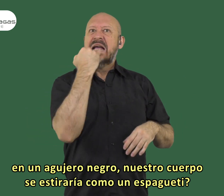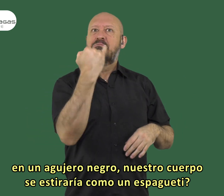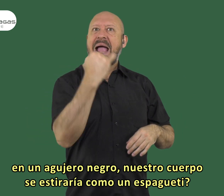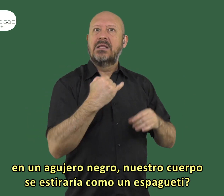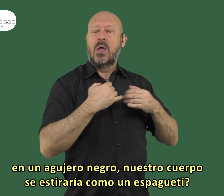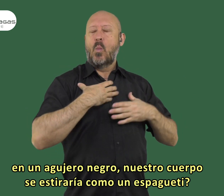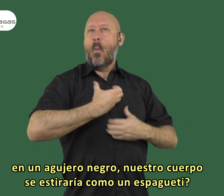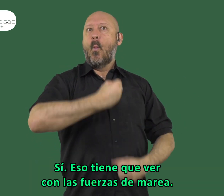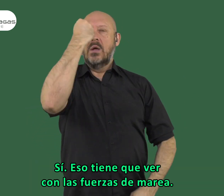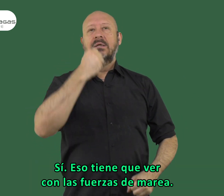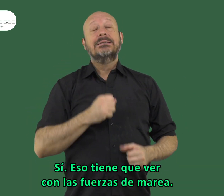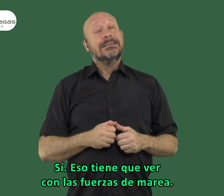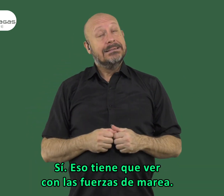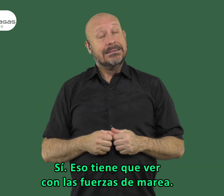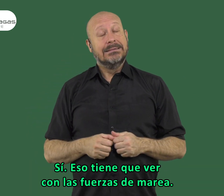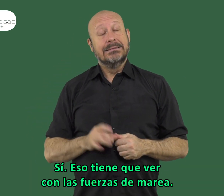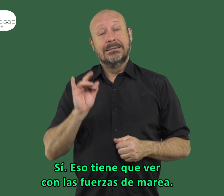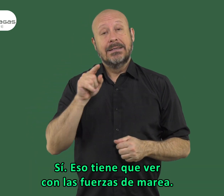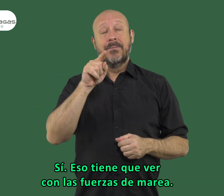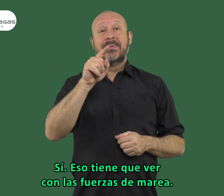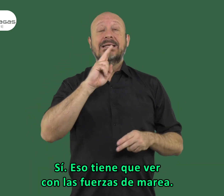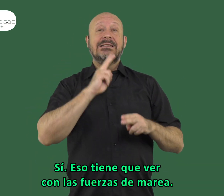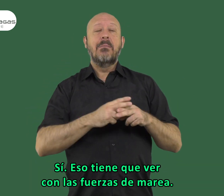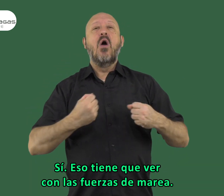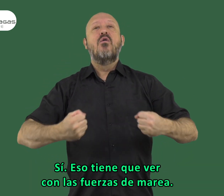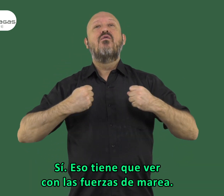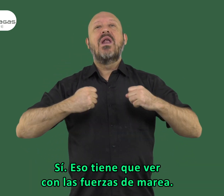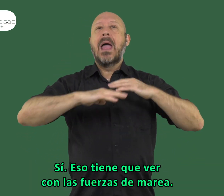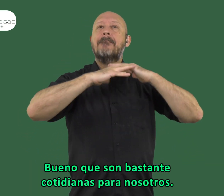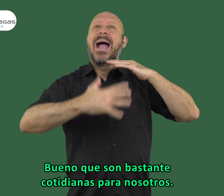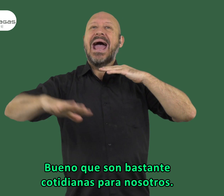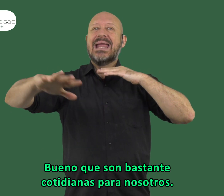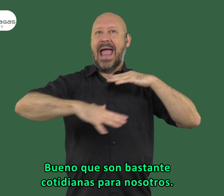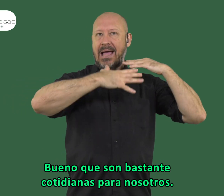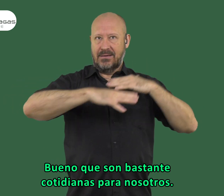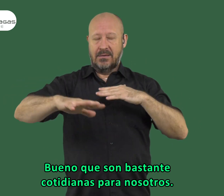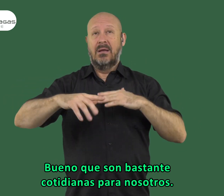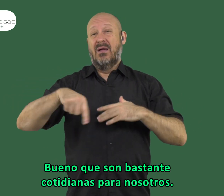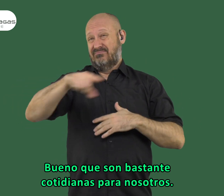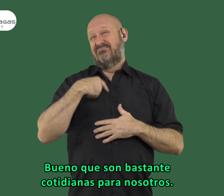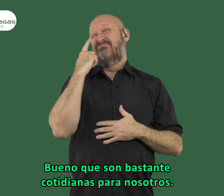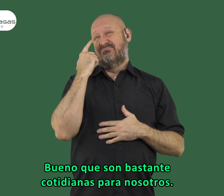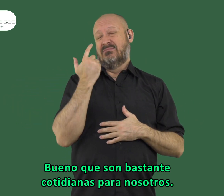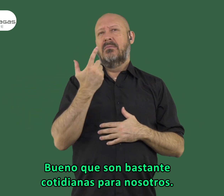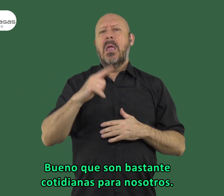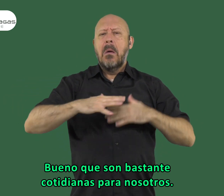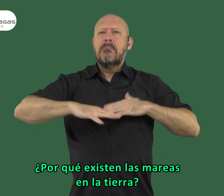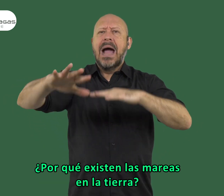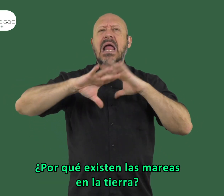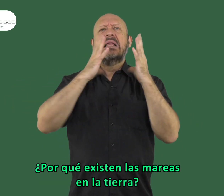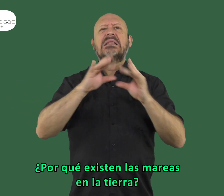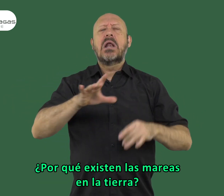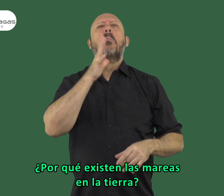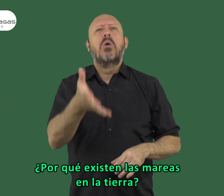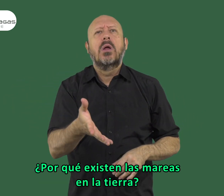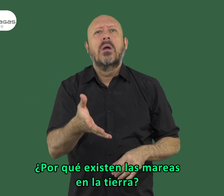como un espagueti? Sí, eso tiene que ver con las fuerzas de marea. Bueno, que son bastante cotidianas para nosotros. ¿Por qué